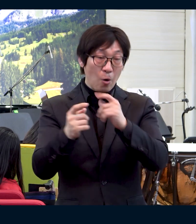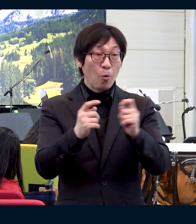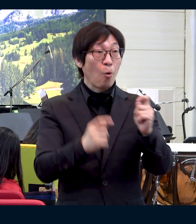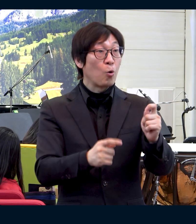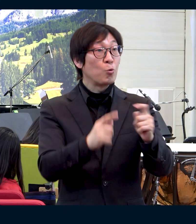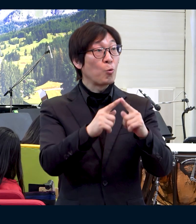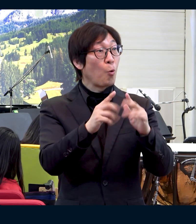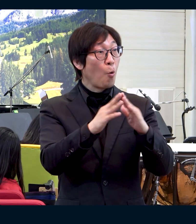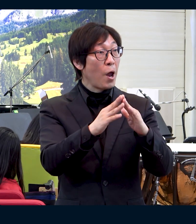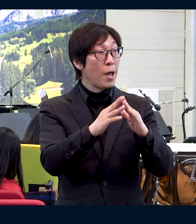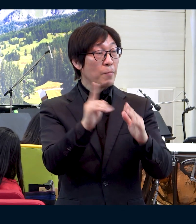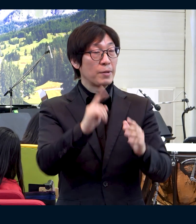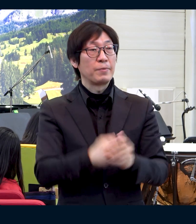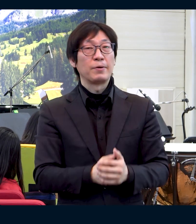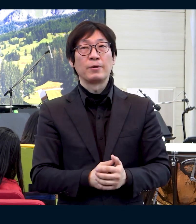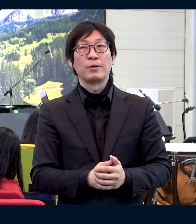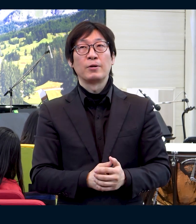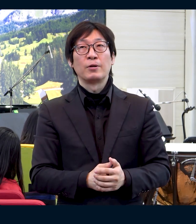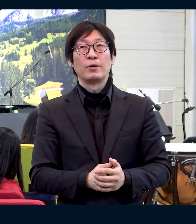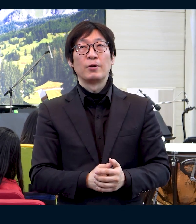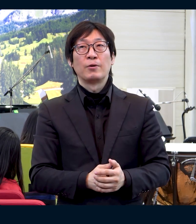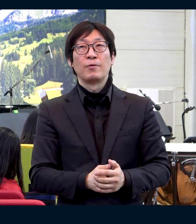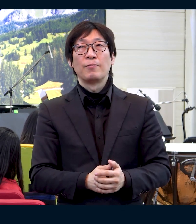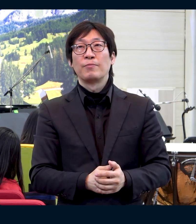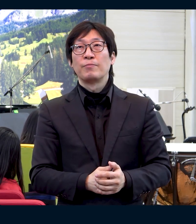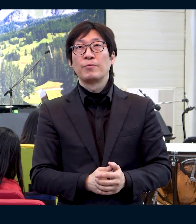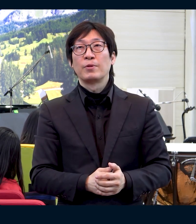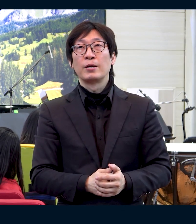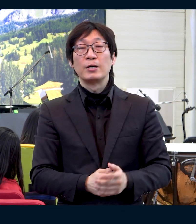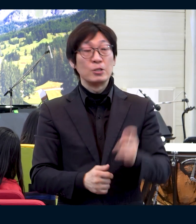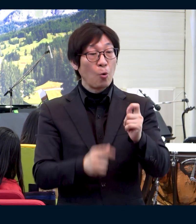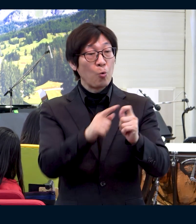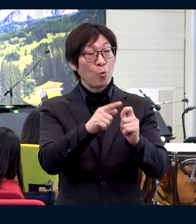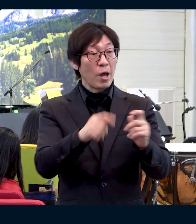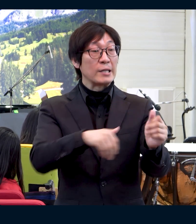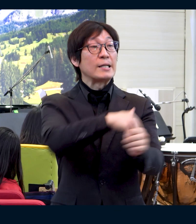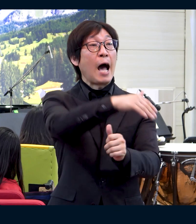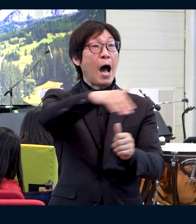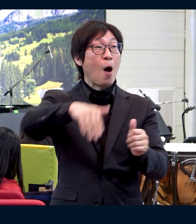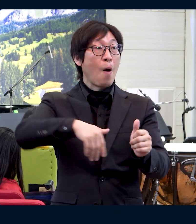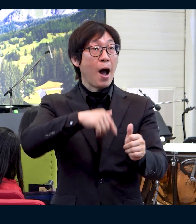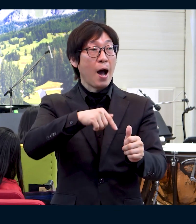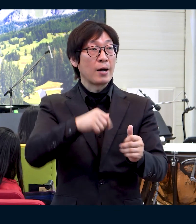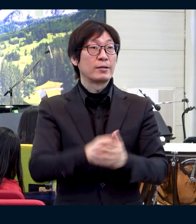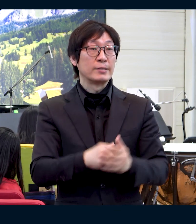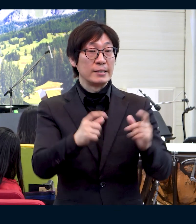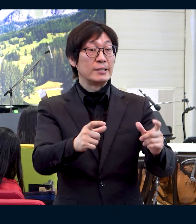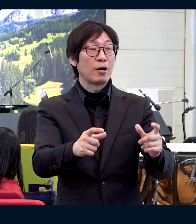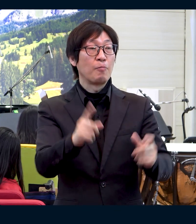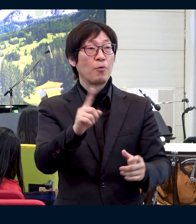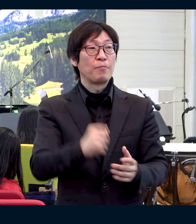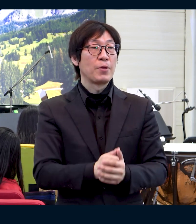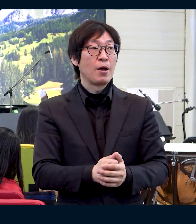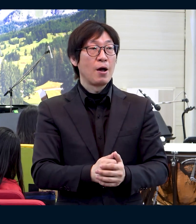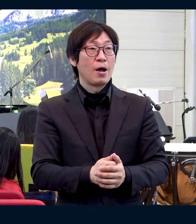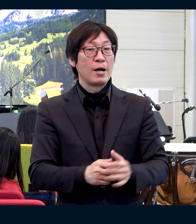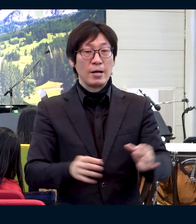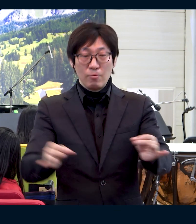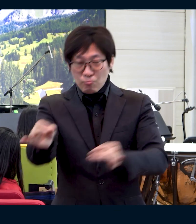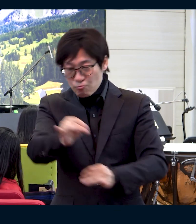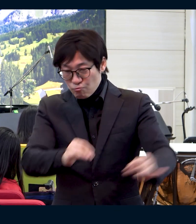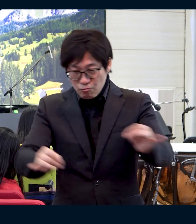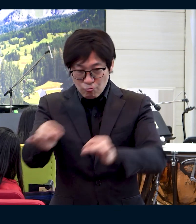이제 고린도 전서 말씀을 같이 나누는데요, 당시 고린도 교회가 있었던 고린도라는 그 지역은요, 무역이